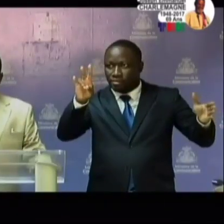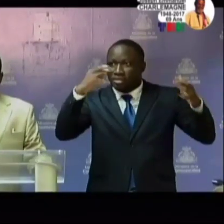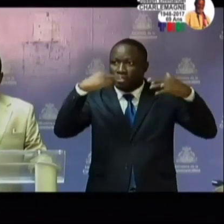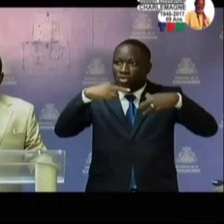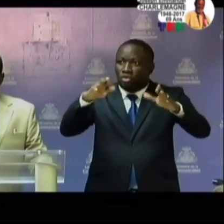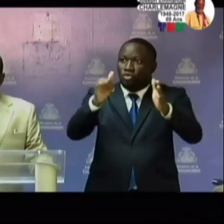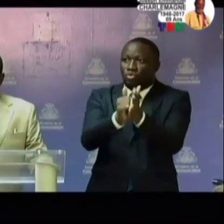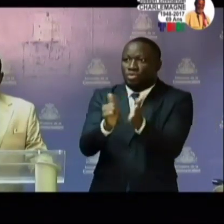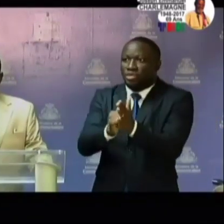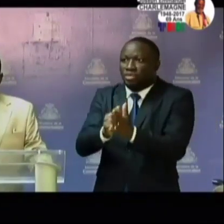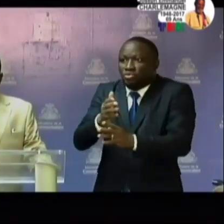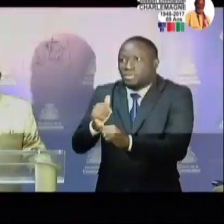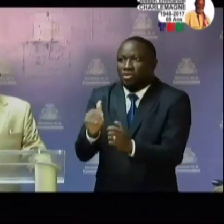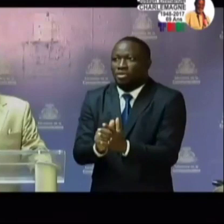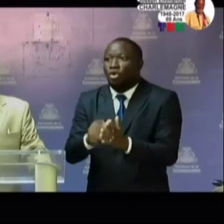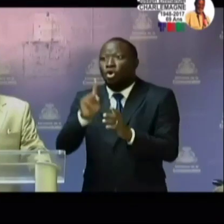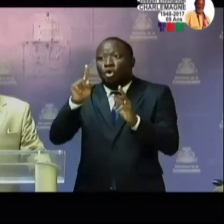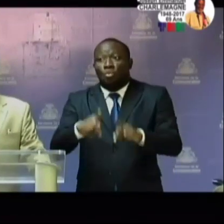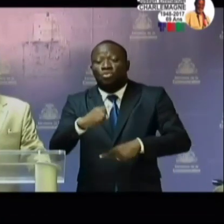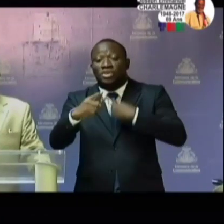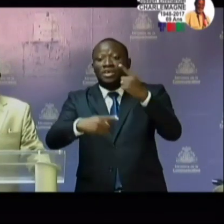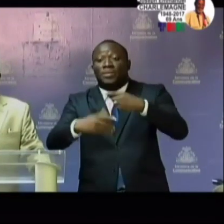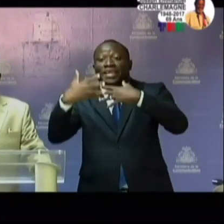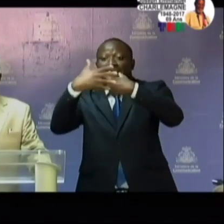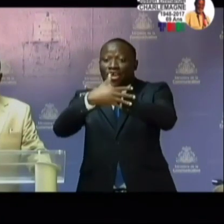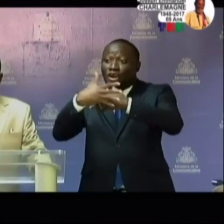ça moi reprendre ni on monde qu'on y a pral kafou